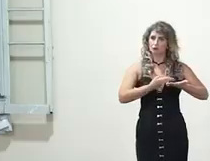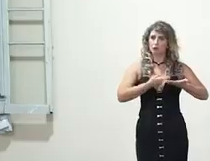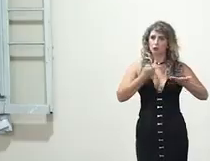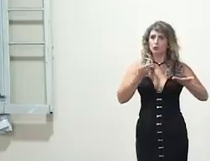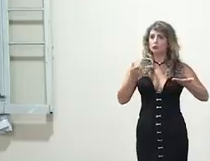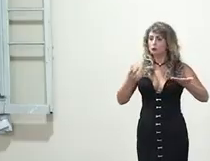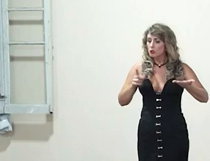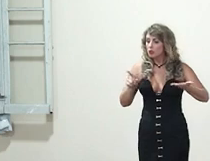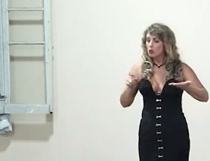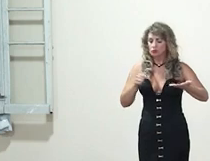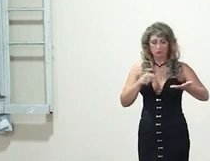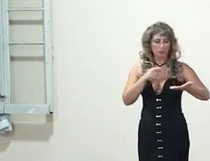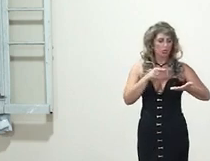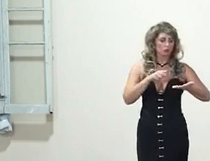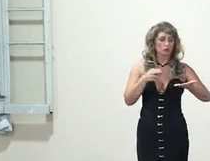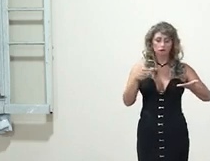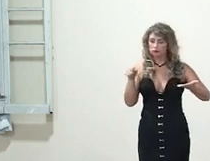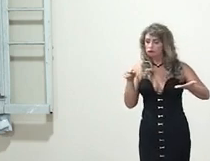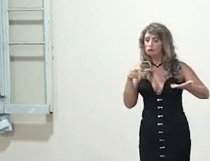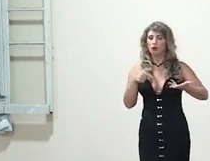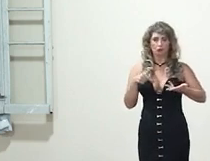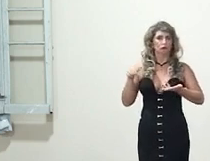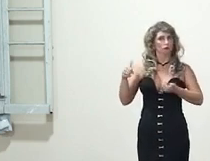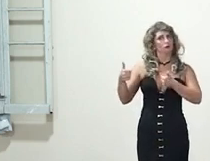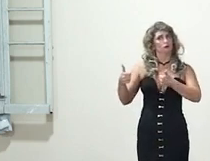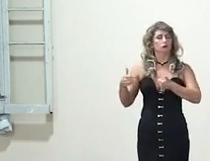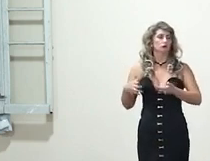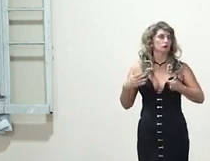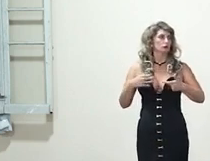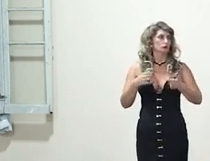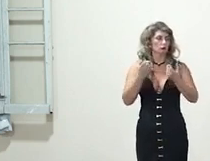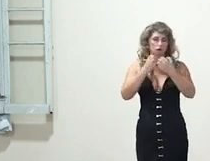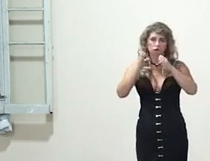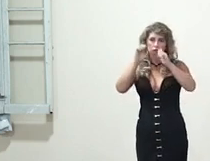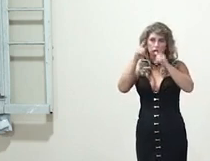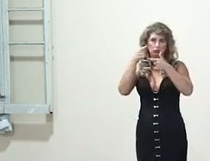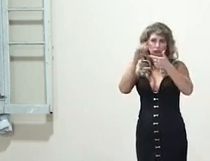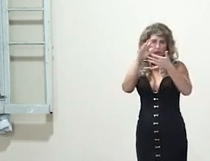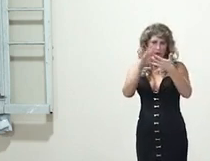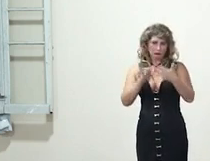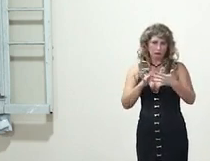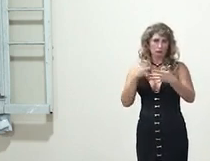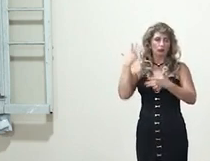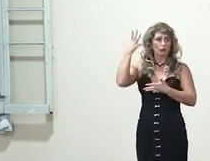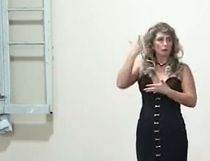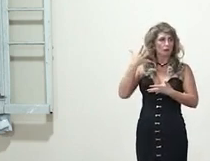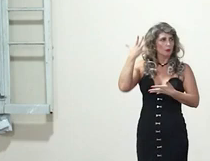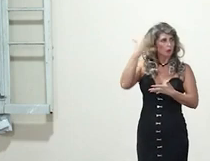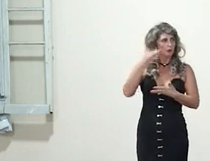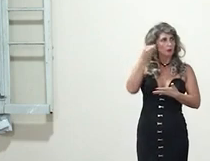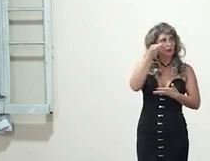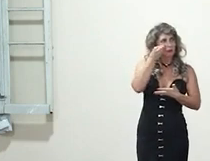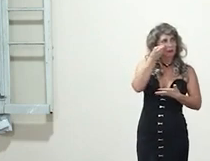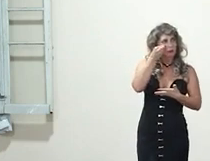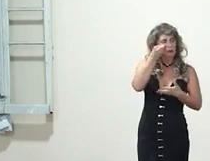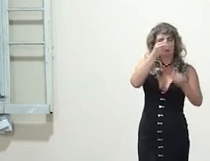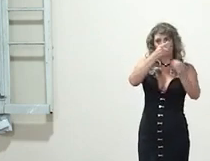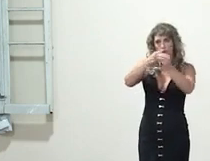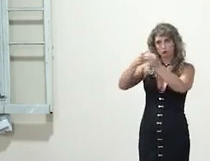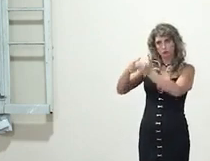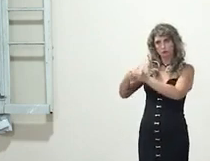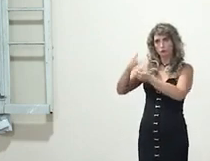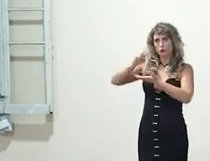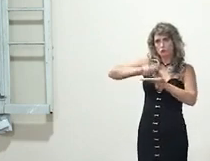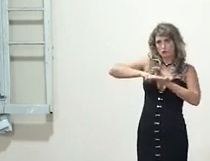atender. Inclusive, esse sistema, a gente está nessas palestras que a gente faz nos municípios, a gente está falando desses